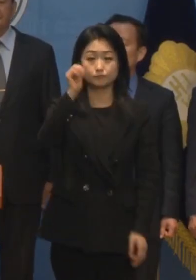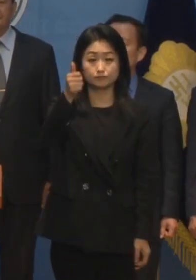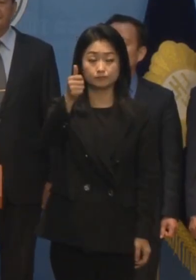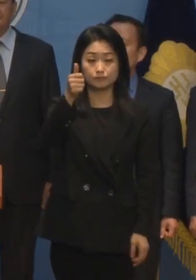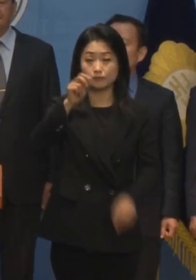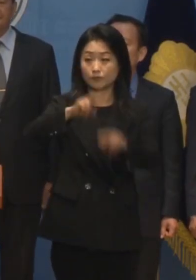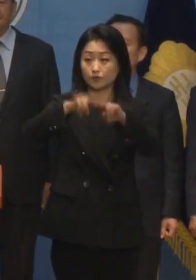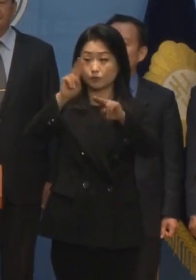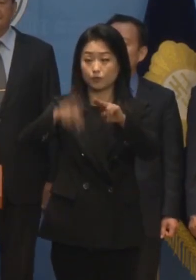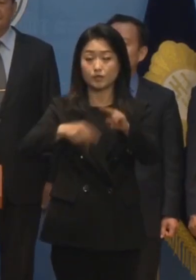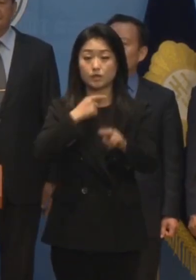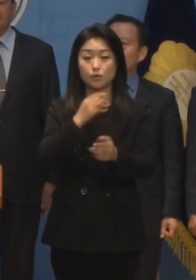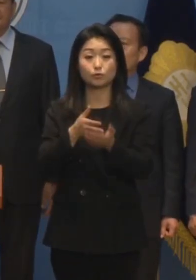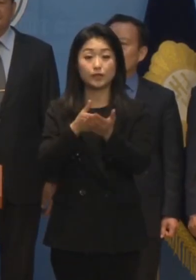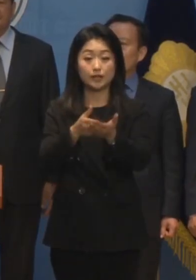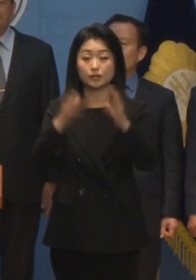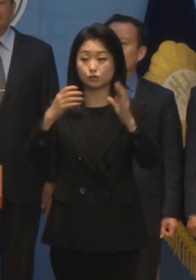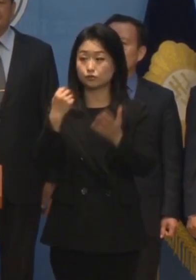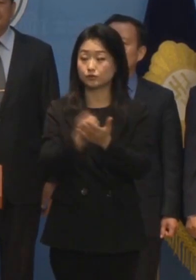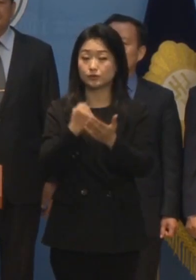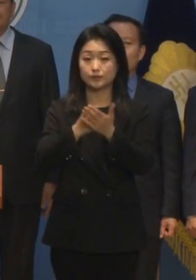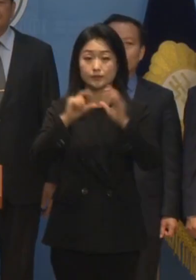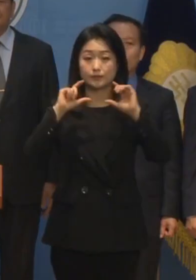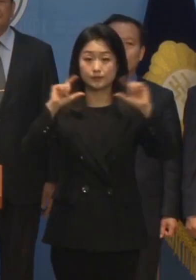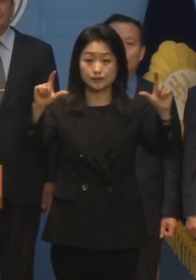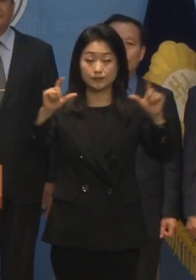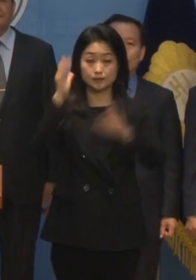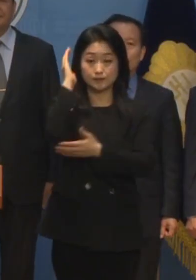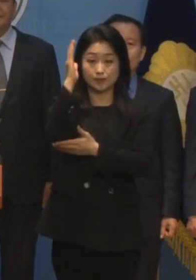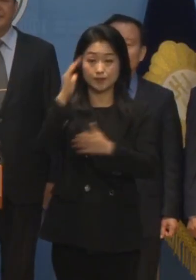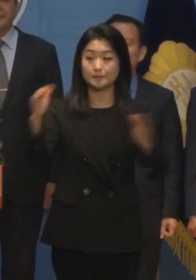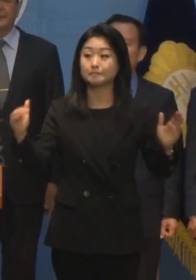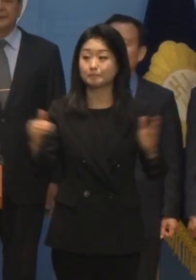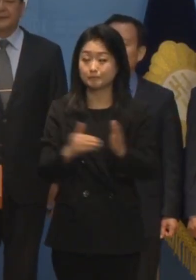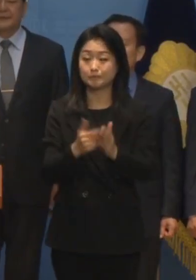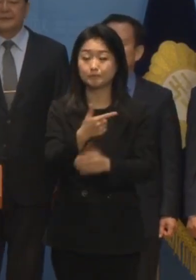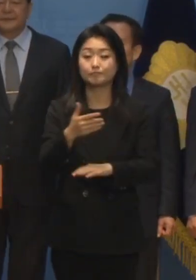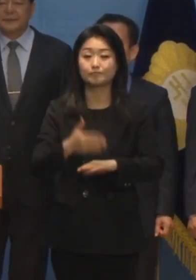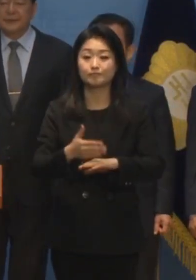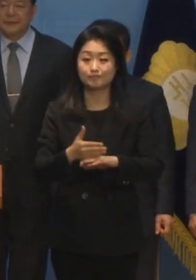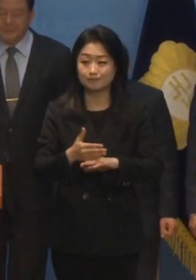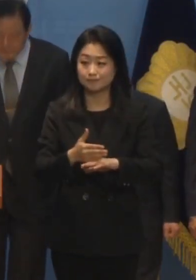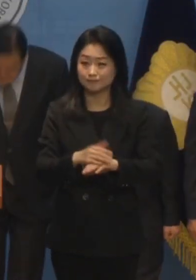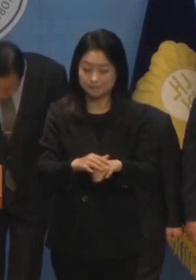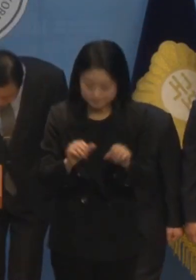퇴진을 요구하는 시국 선언 및 기자회견을 마치겠습니다. 감사합니다.